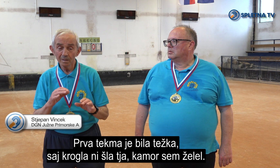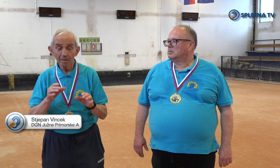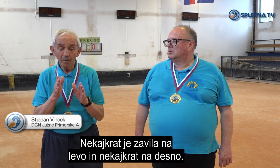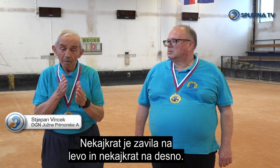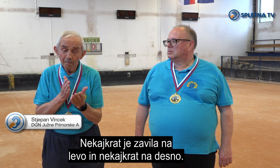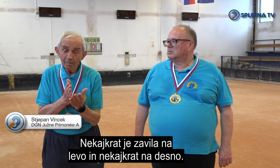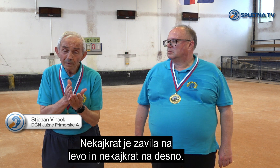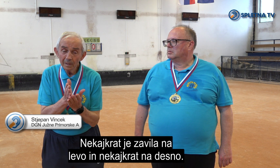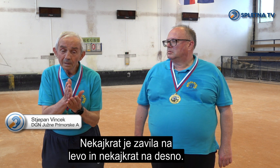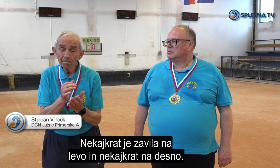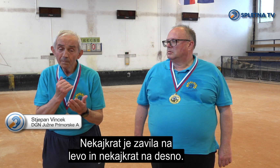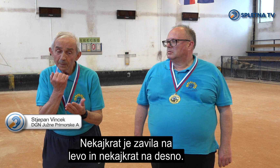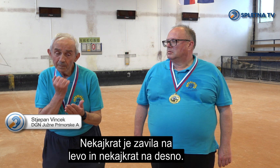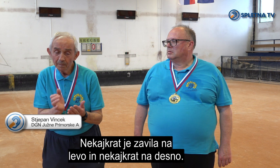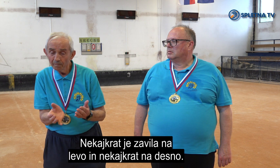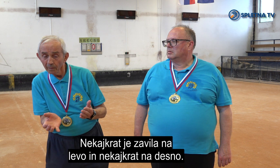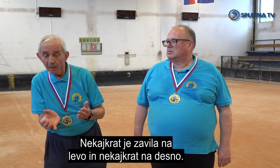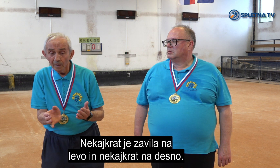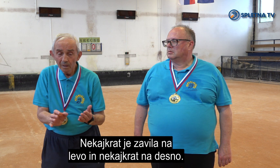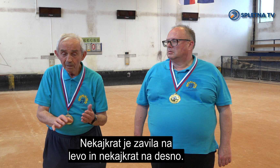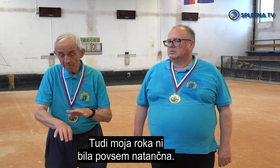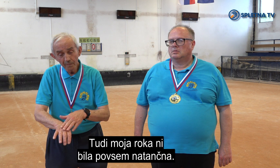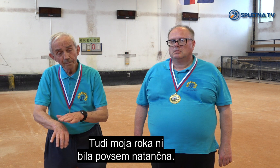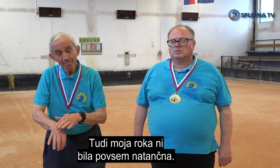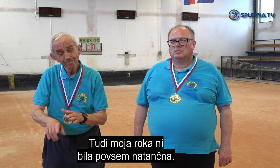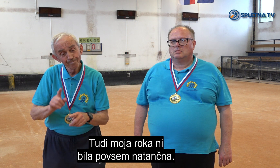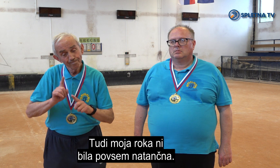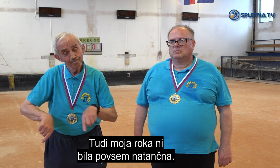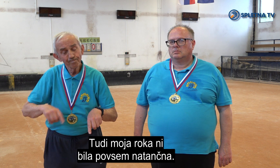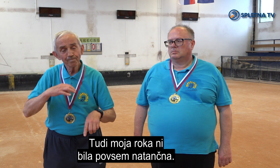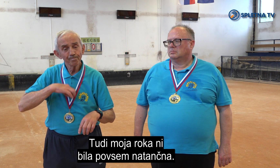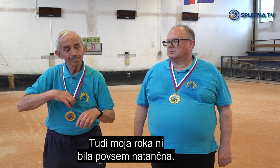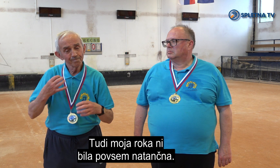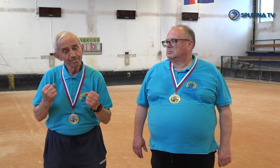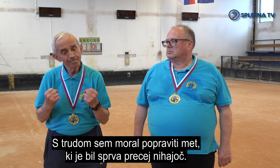what you got in that bag. Candy, cigarettes, and a Playboy mag. Many used to have to work for that.